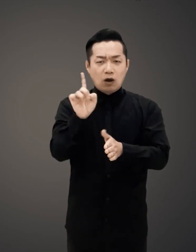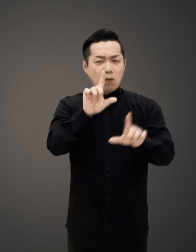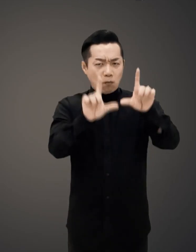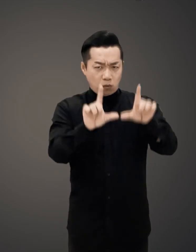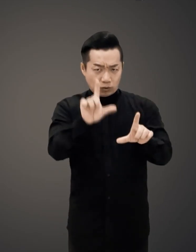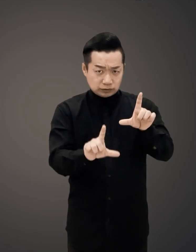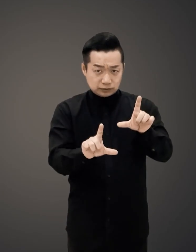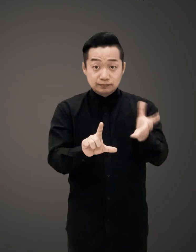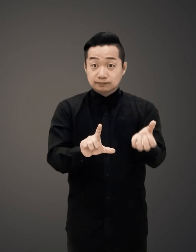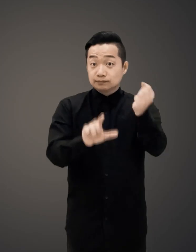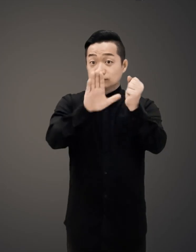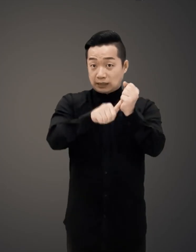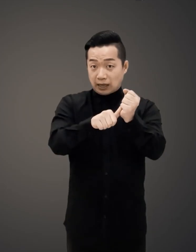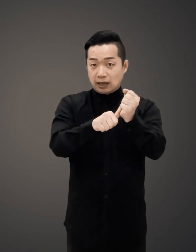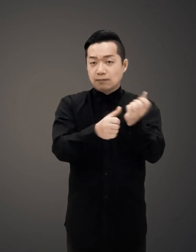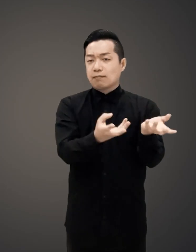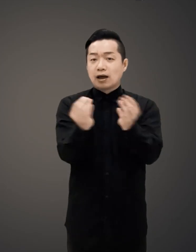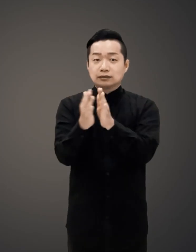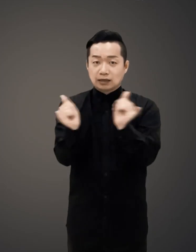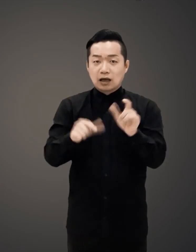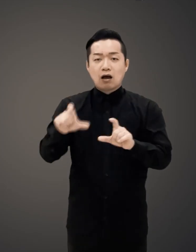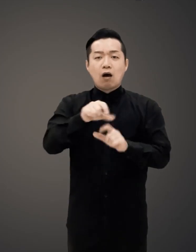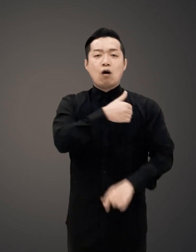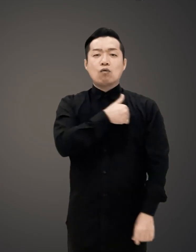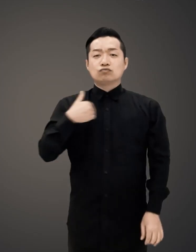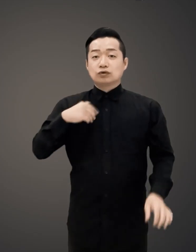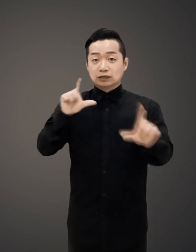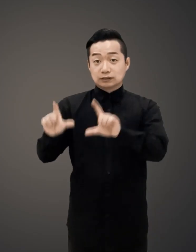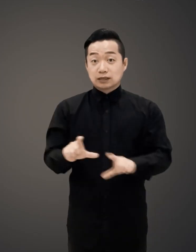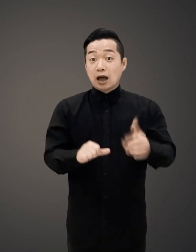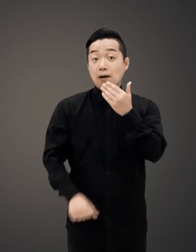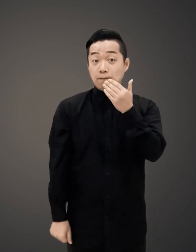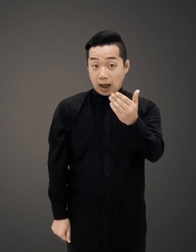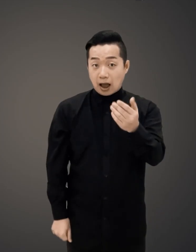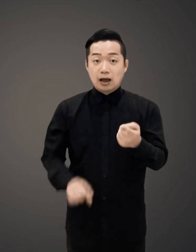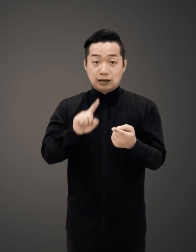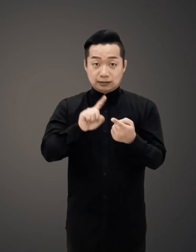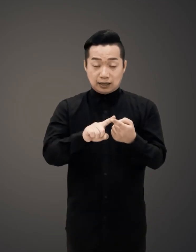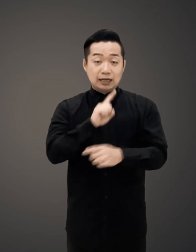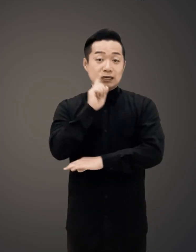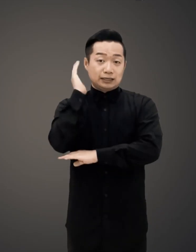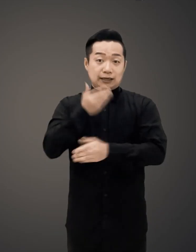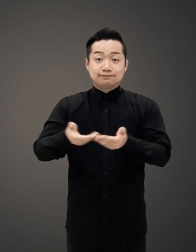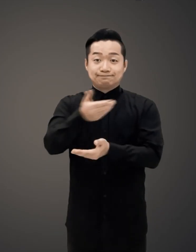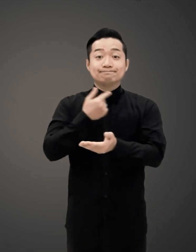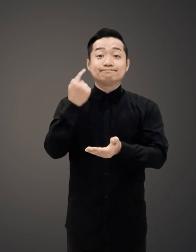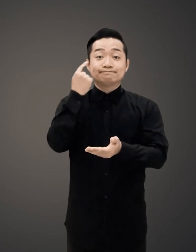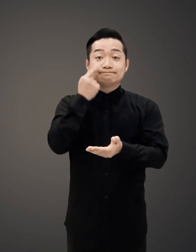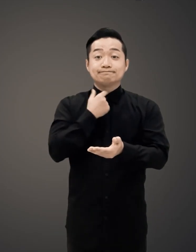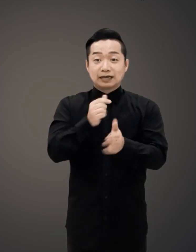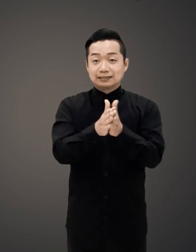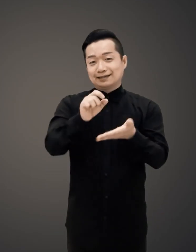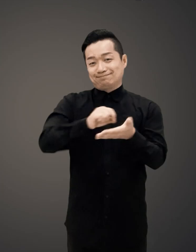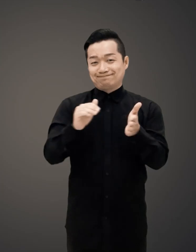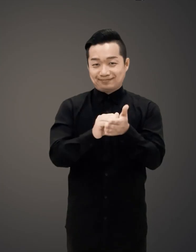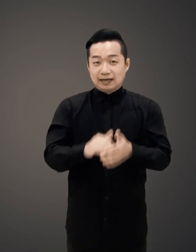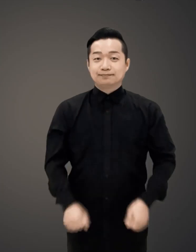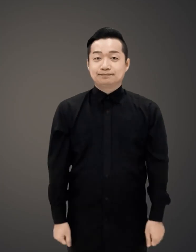어떤 모습을 지닐 때 많은 사람들이 좀 더 풍요로운 삶을 지닐 수 있는지 이런 얘기들을 함께 나눠보고자 책을